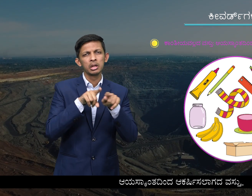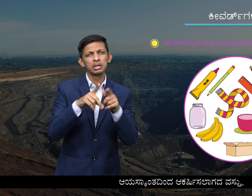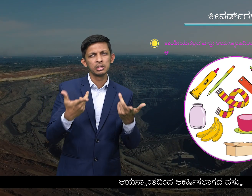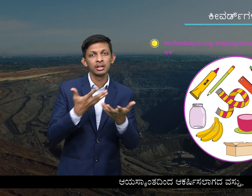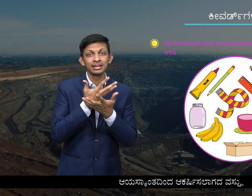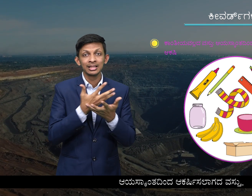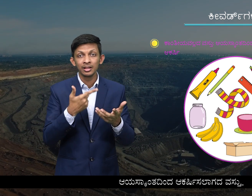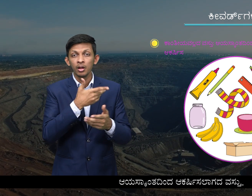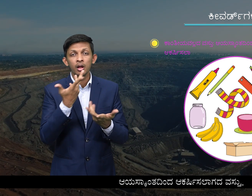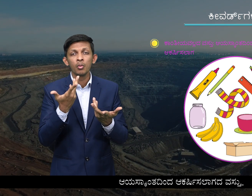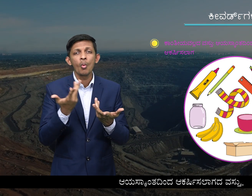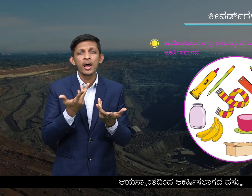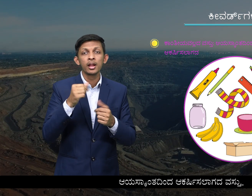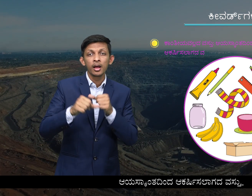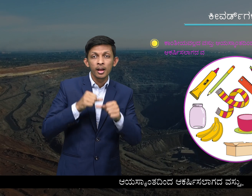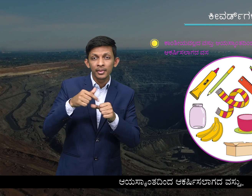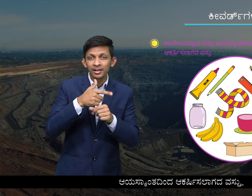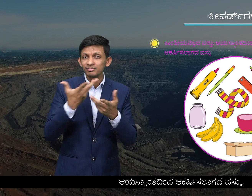ಆಯಸ್ಕಾಂತದಿಂದ ಆಕರ್ಷಿಸಲಾಗದ ವಸ್ತು.